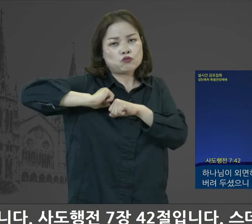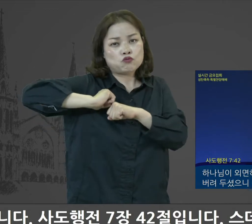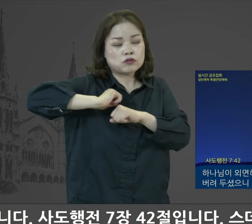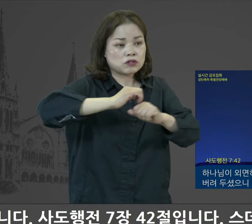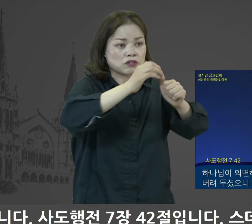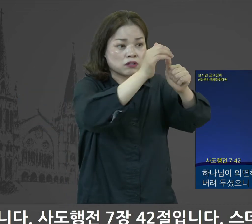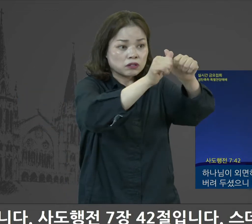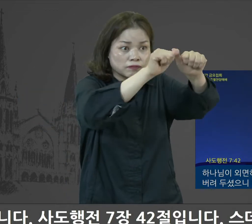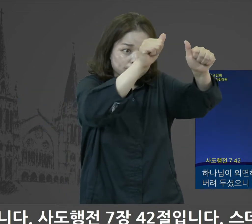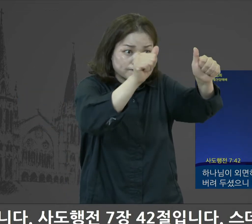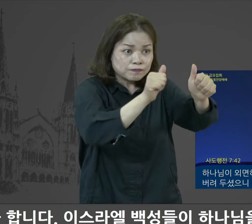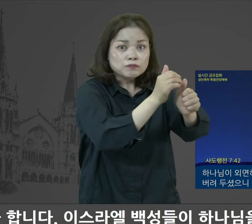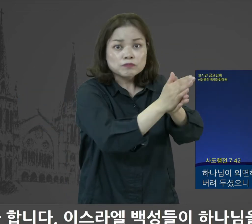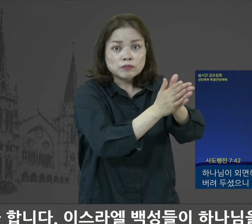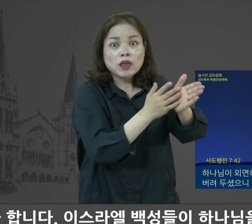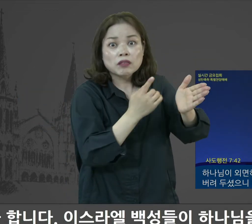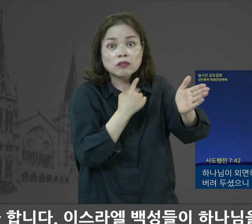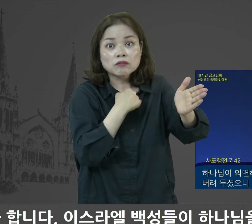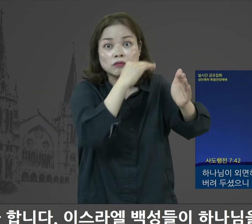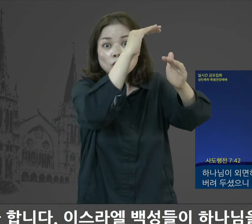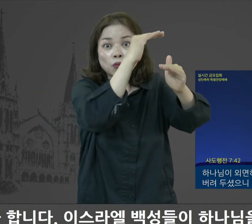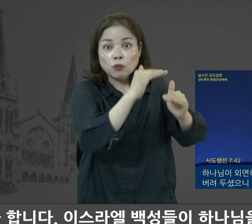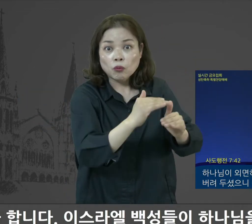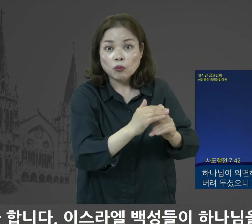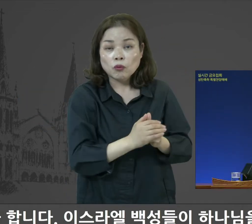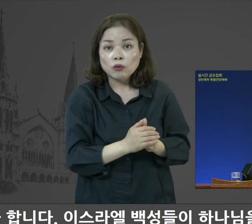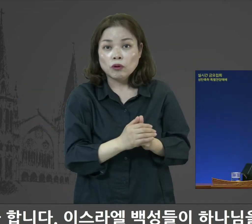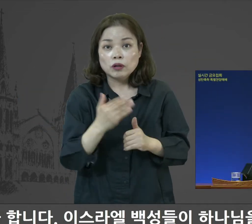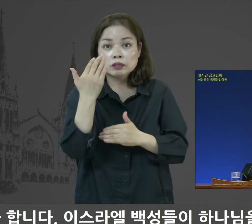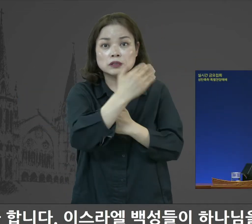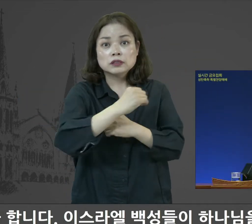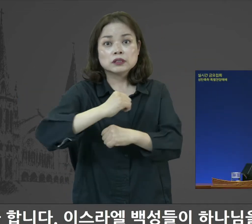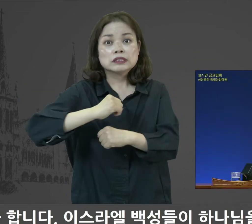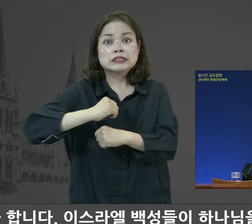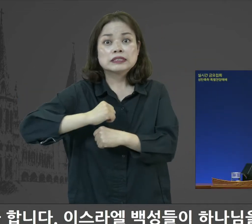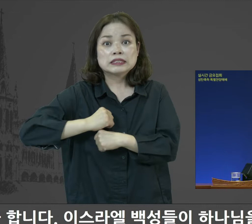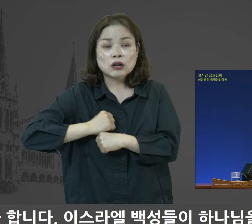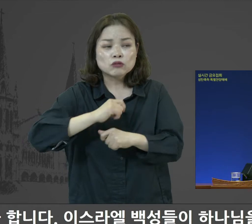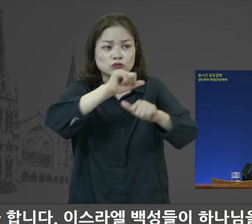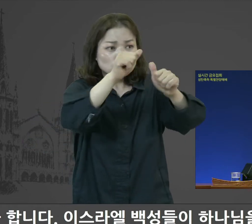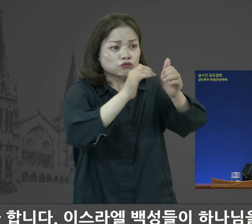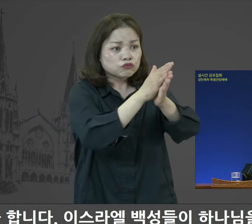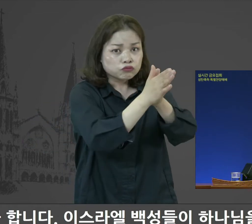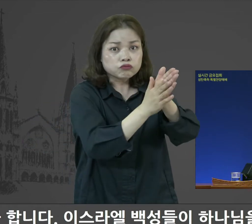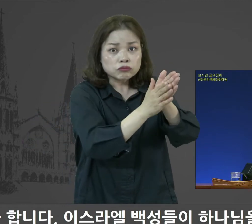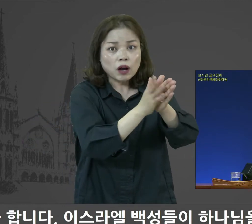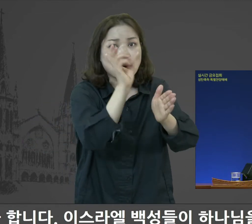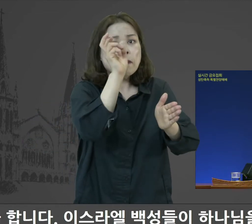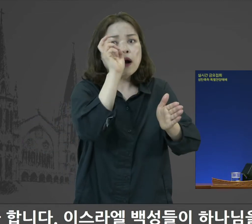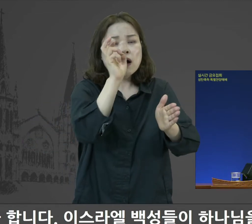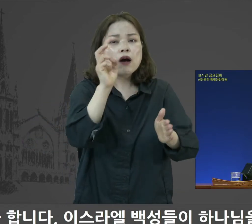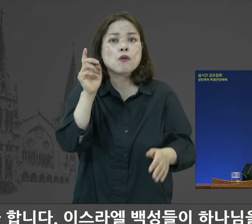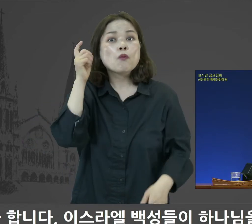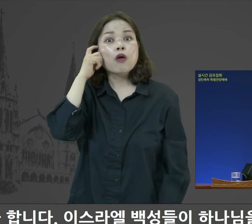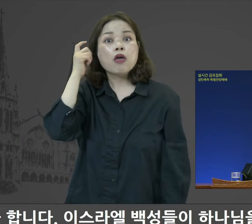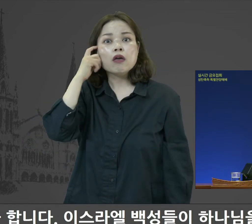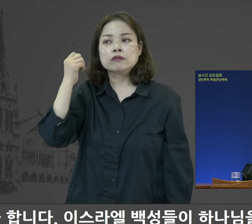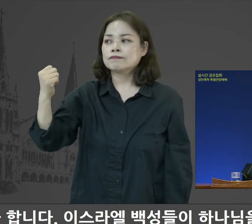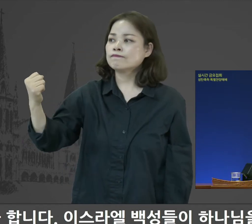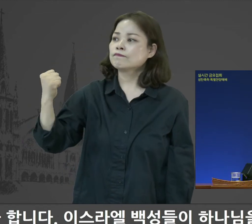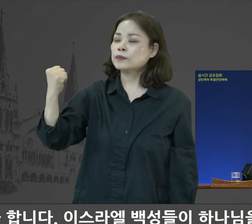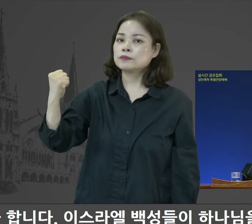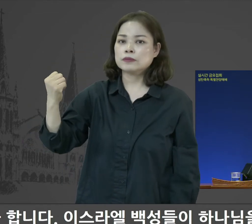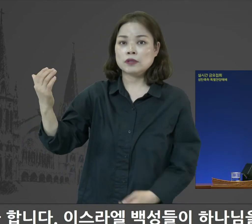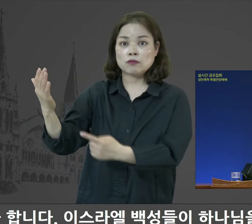겁니다. 그럴 법하지 않아요? 여러분, 천군이라는 우상 숭배는 있을 법합니다. 왜? 힘의